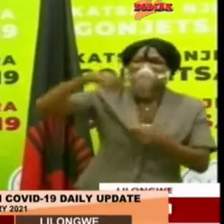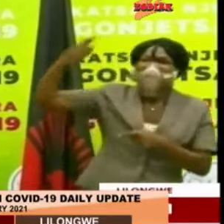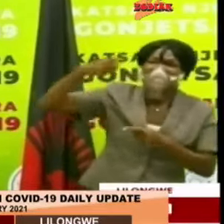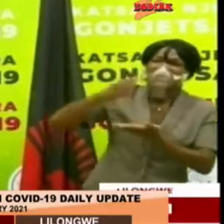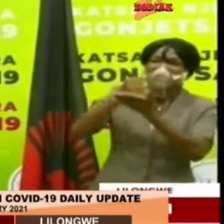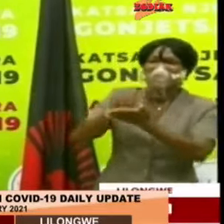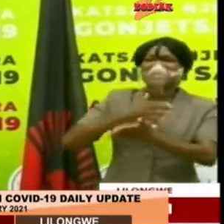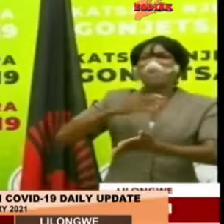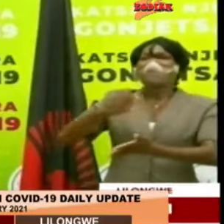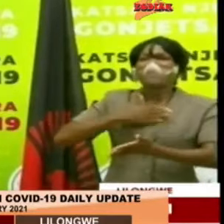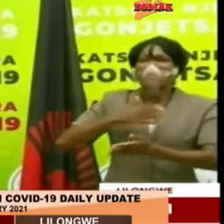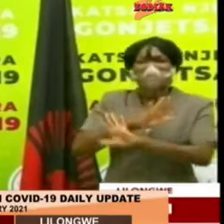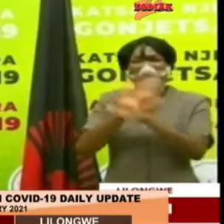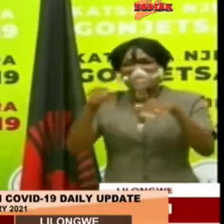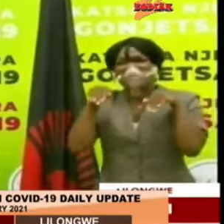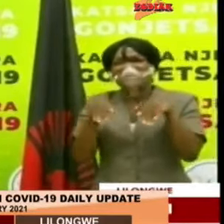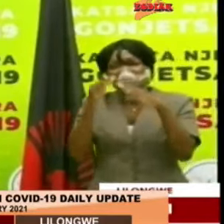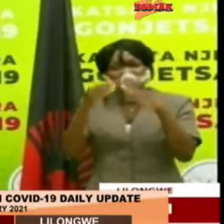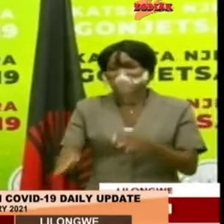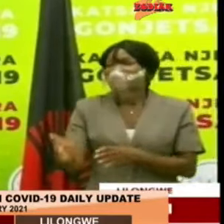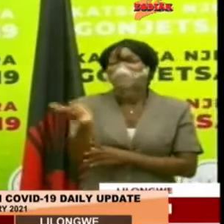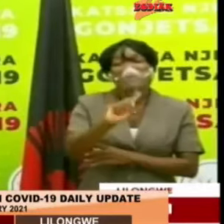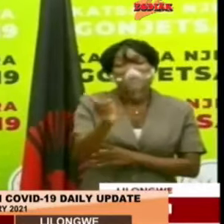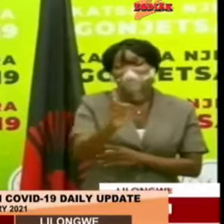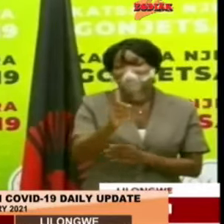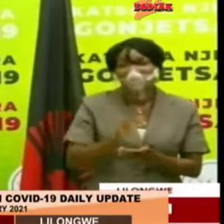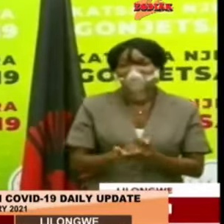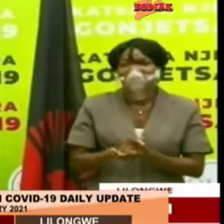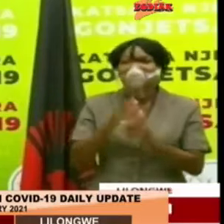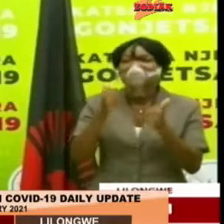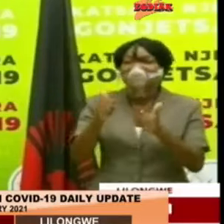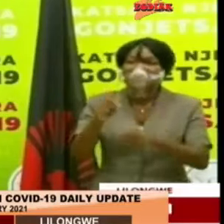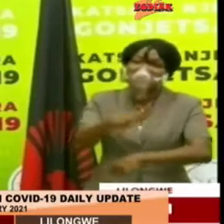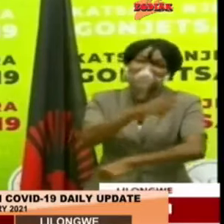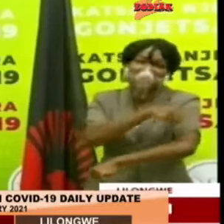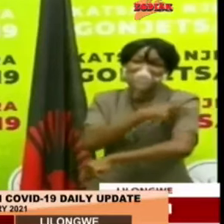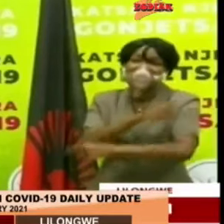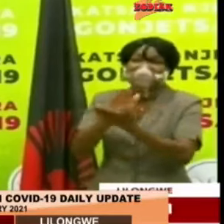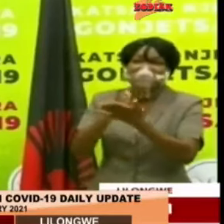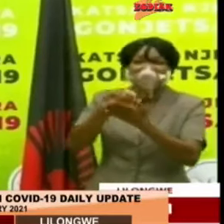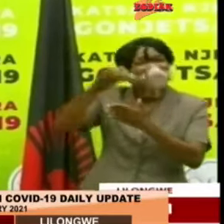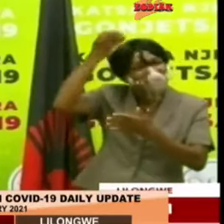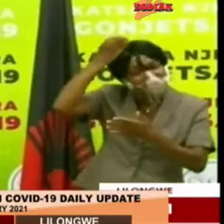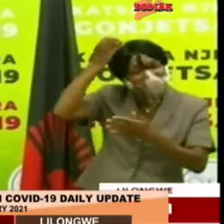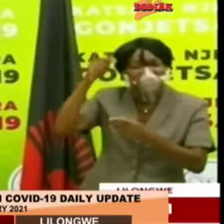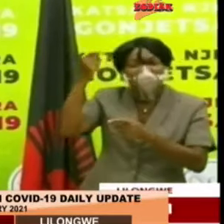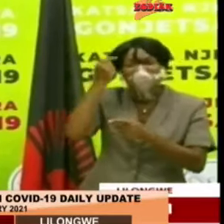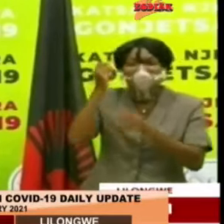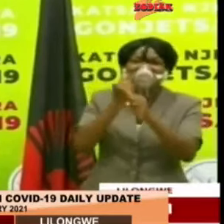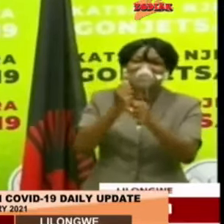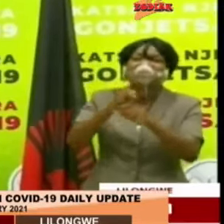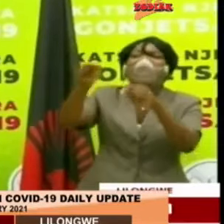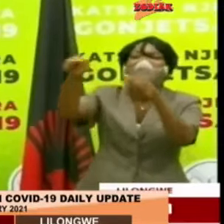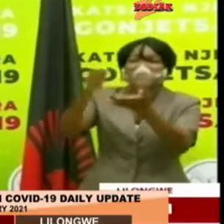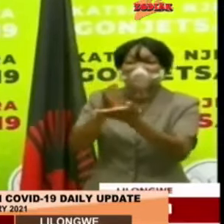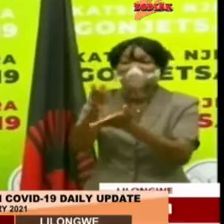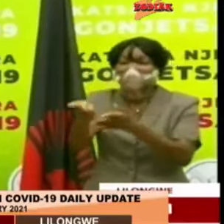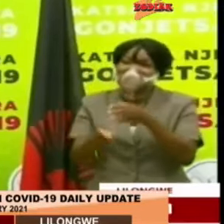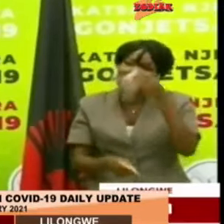zimetupangitsa kuti titaye miyoyo ya malawa ambiri amene adakatipindulira dziko lino kati situpeza bwino tukani